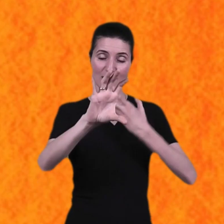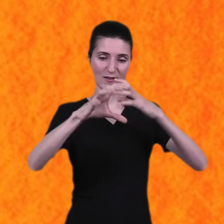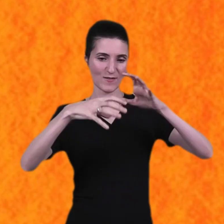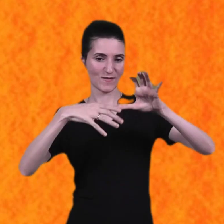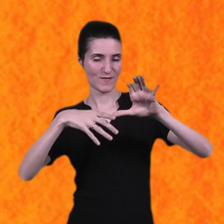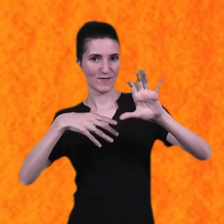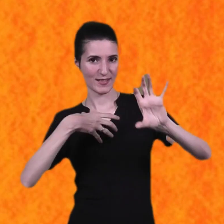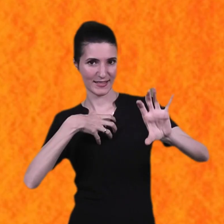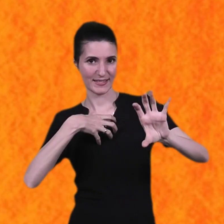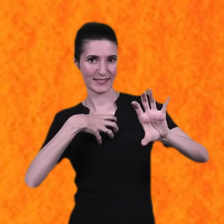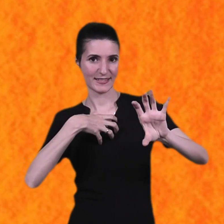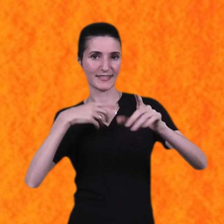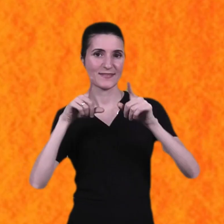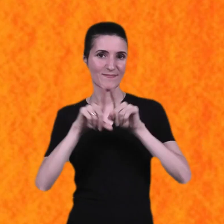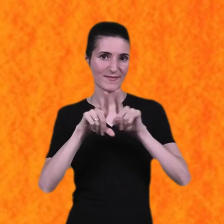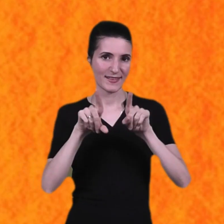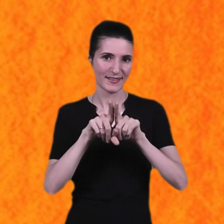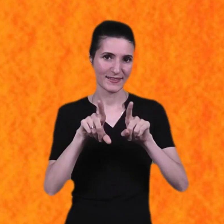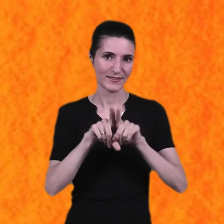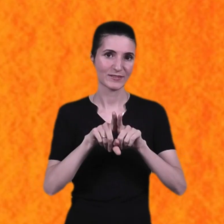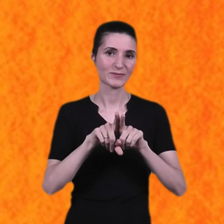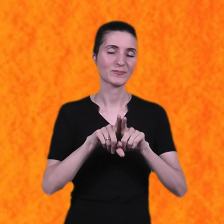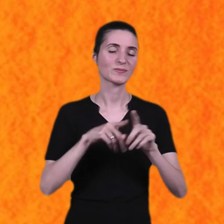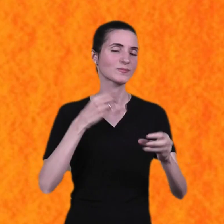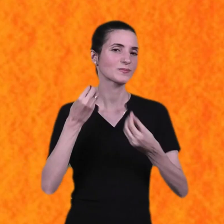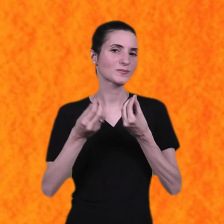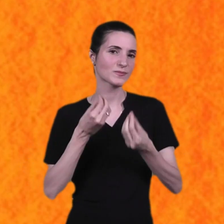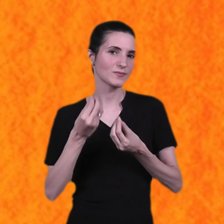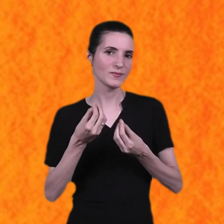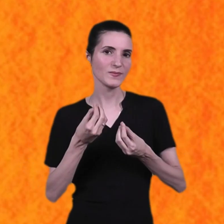de se colocar no lugar do outro,